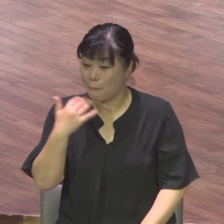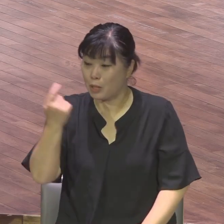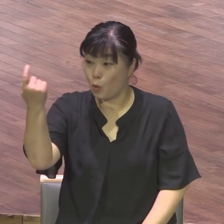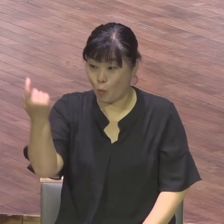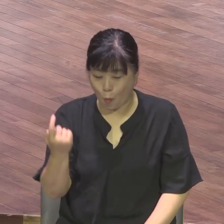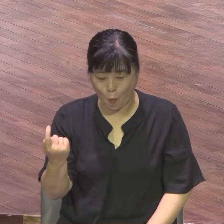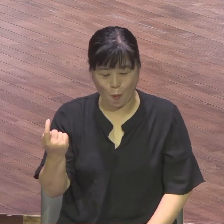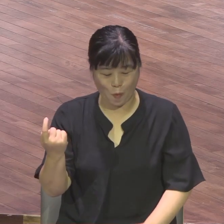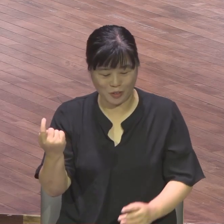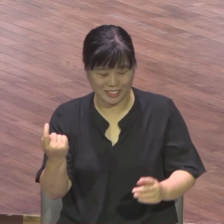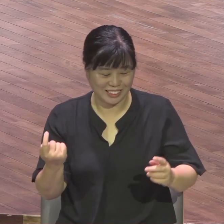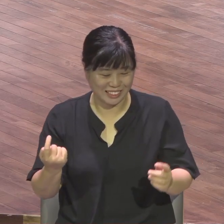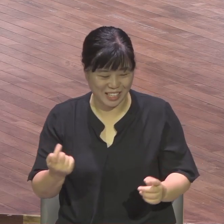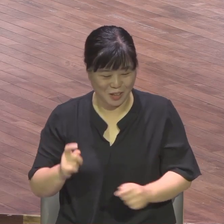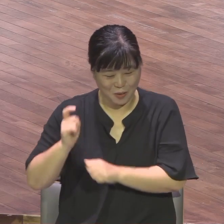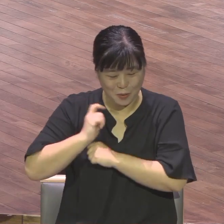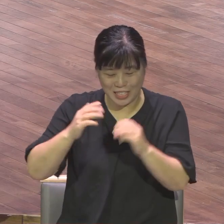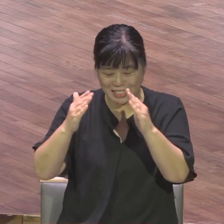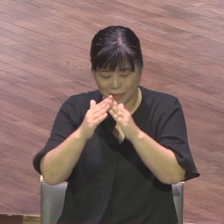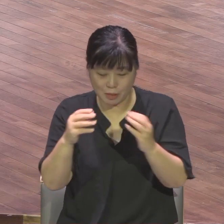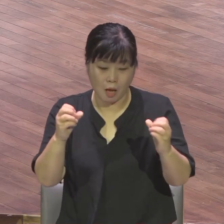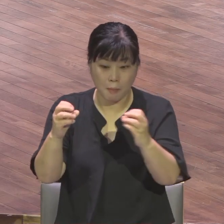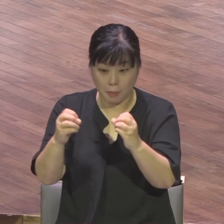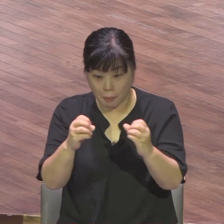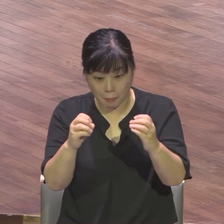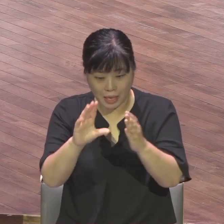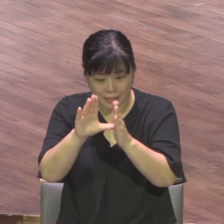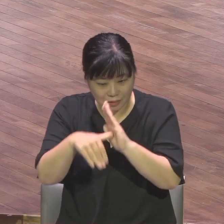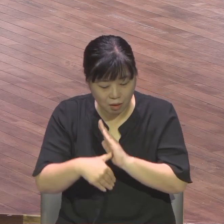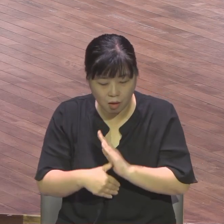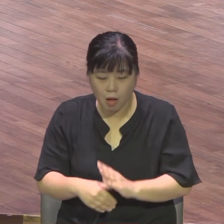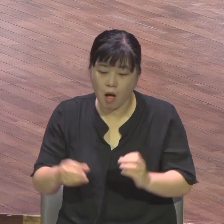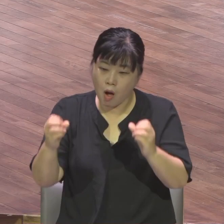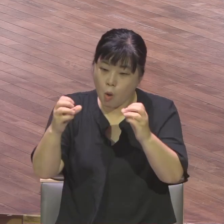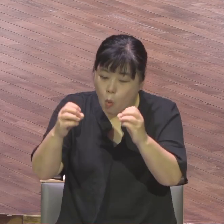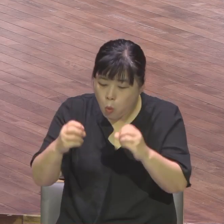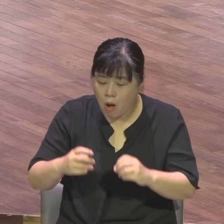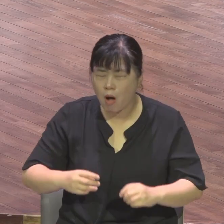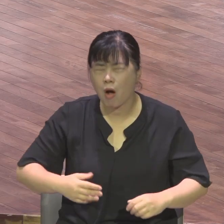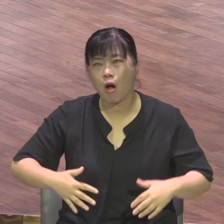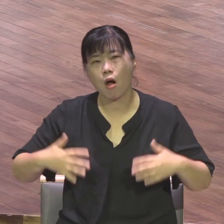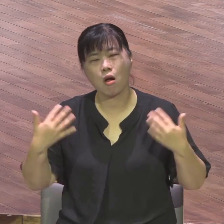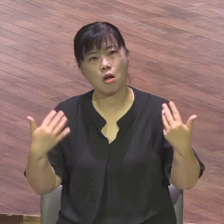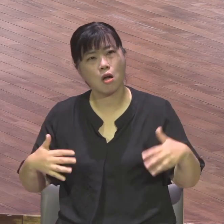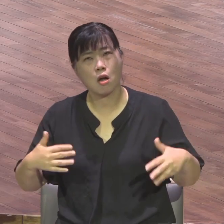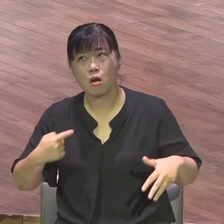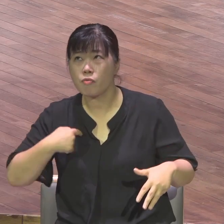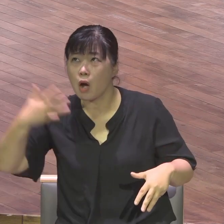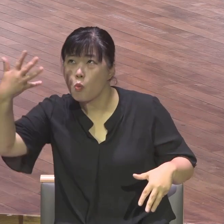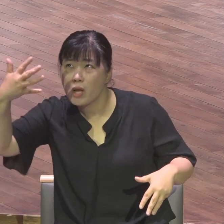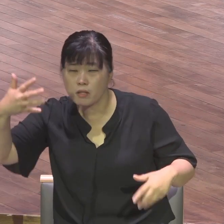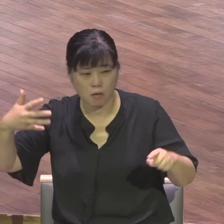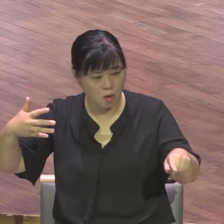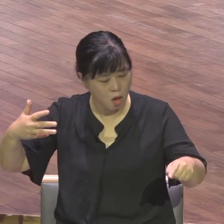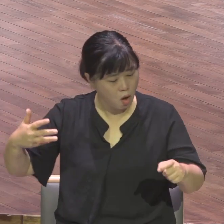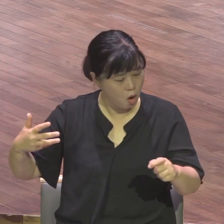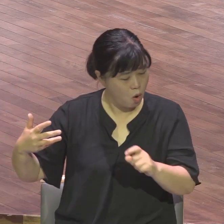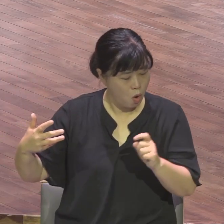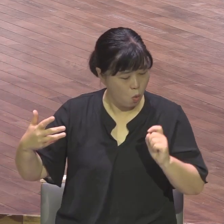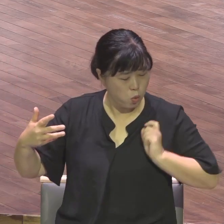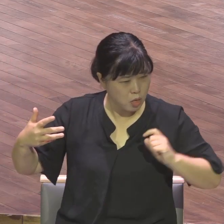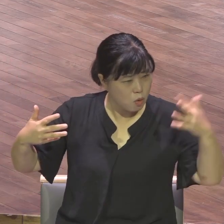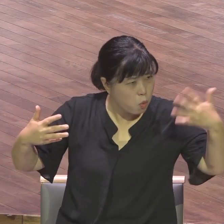이 모든 것이 하나님의 특별한 계획임을 깨닫게 됩니다. 아 하나님의 계획이구나. 무엇보다